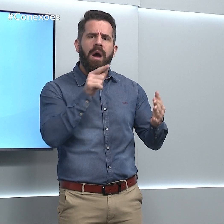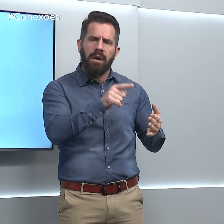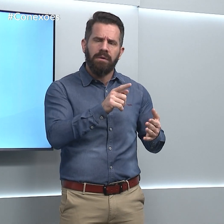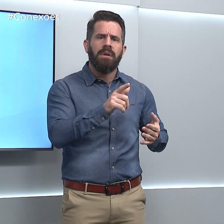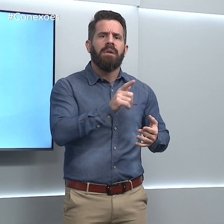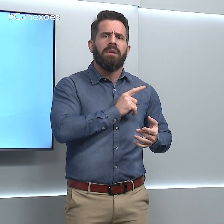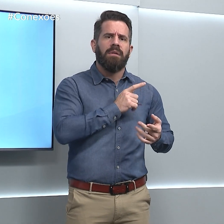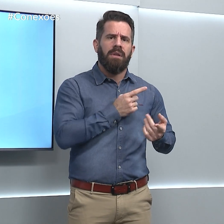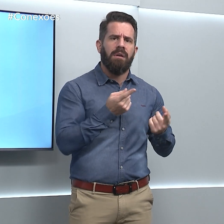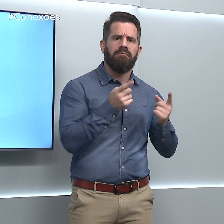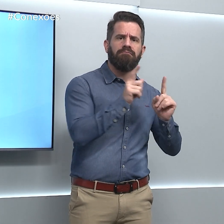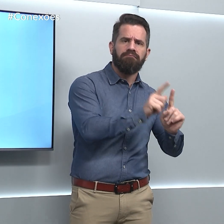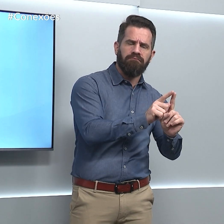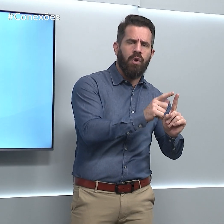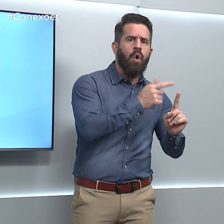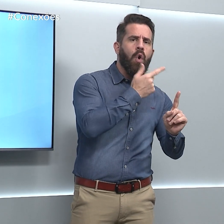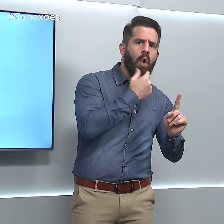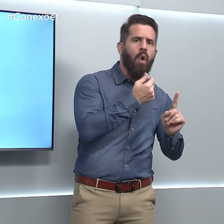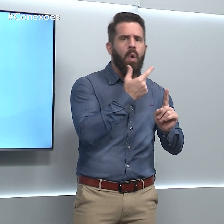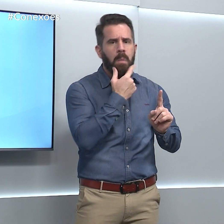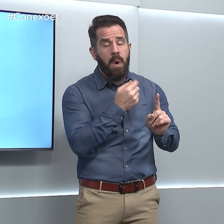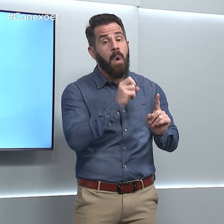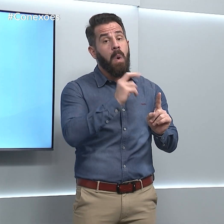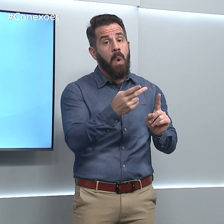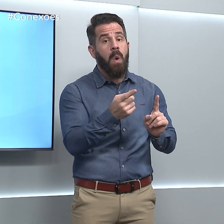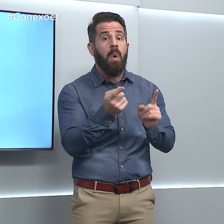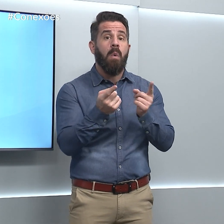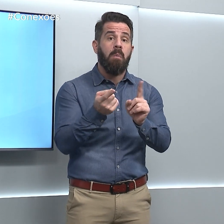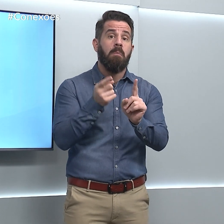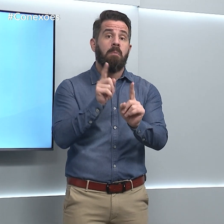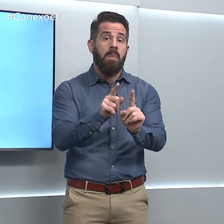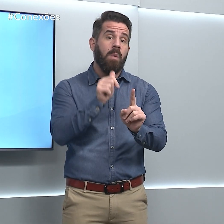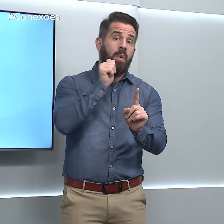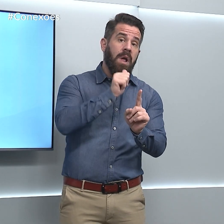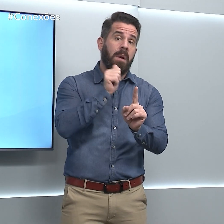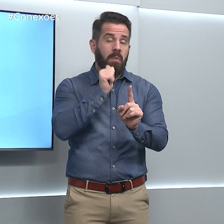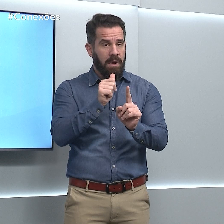casais homoafetivos aumentou 4 vezes.